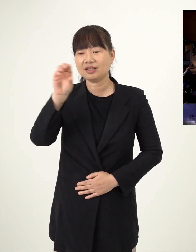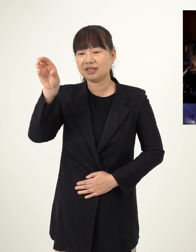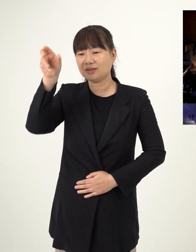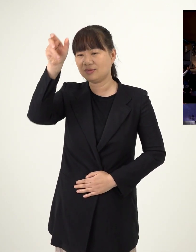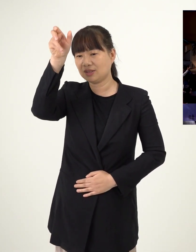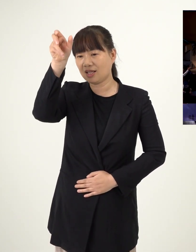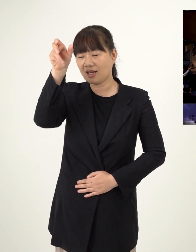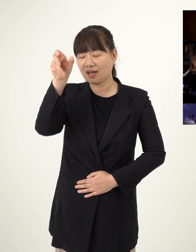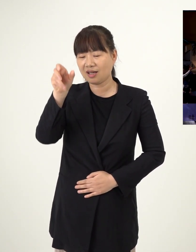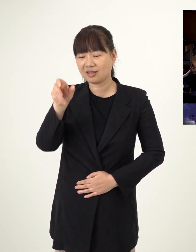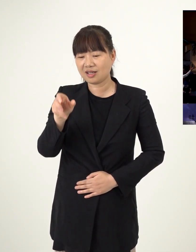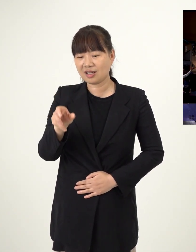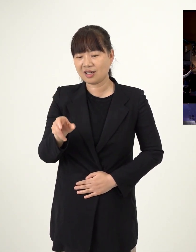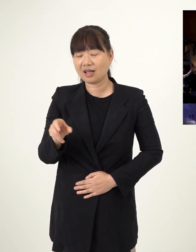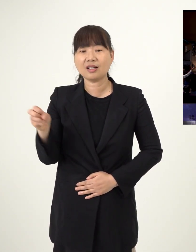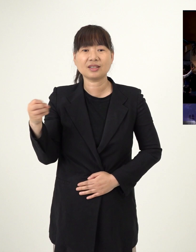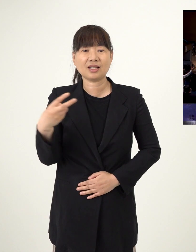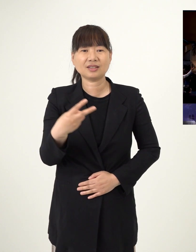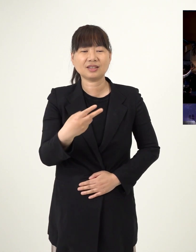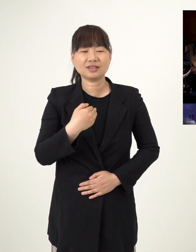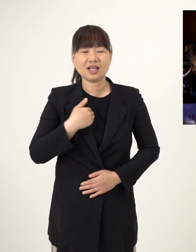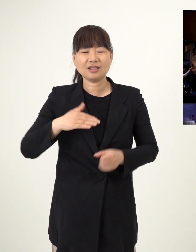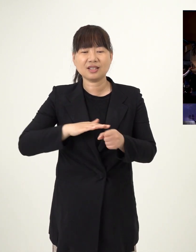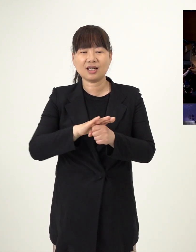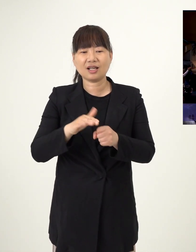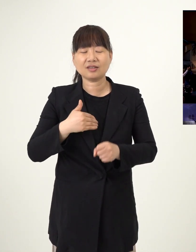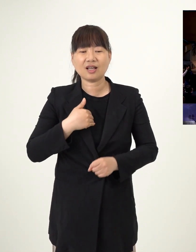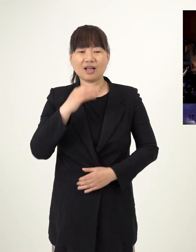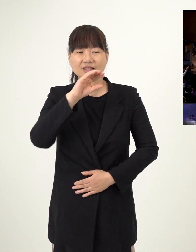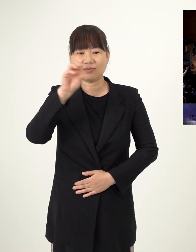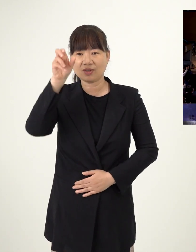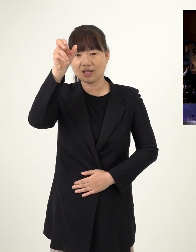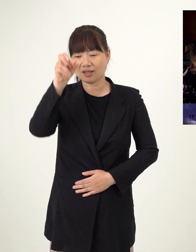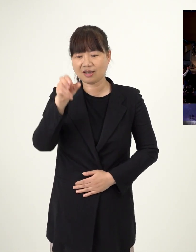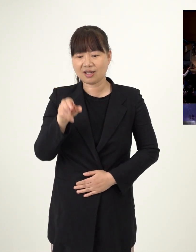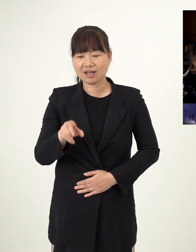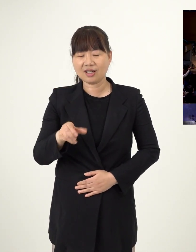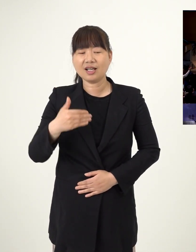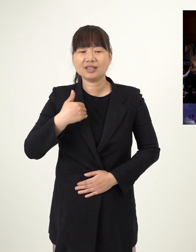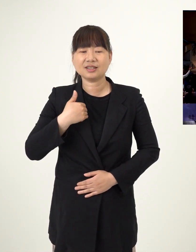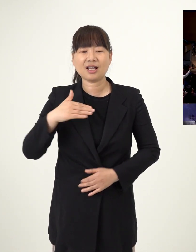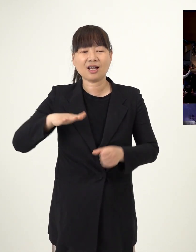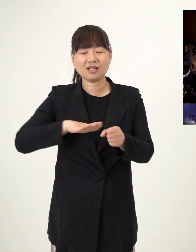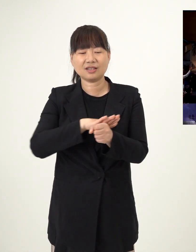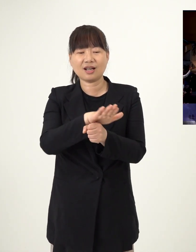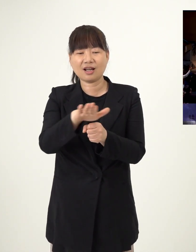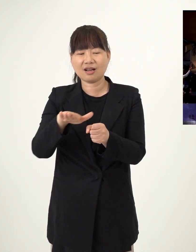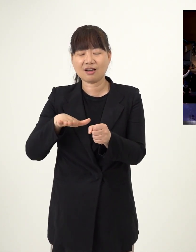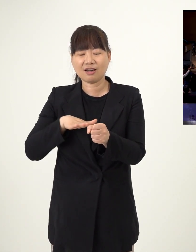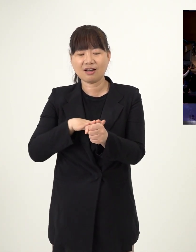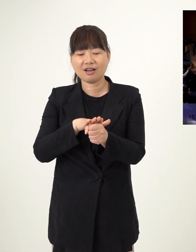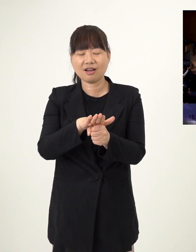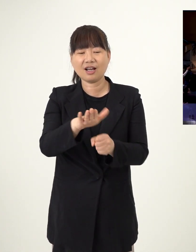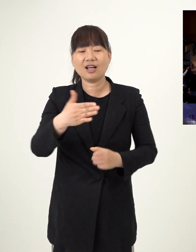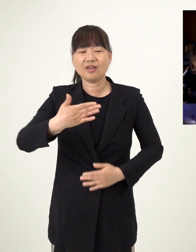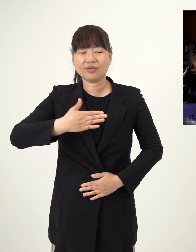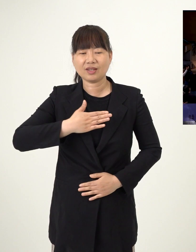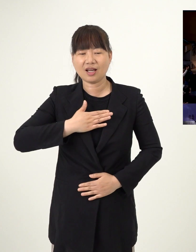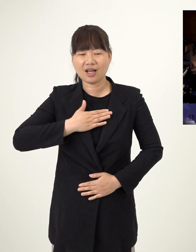나의 십자가. 우리 다시 한번 내 사랑 나의 십자가, 내 사랑